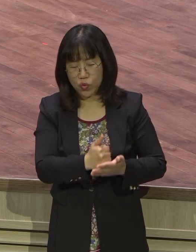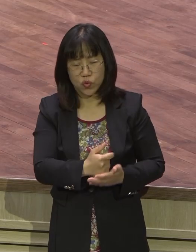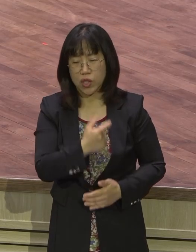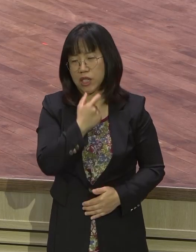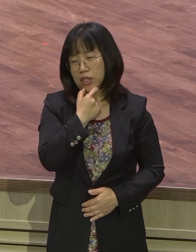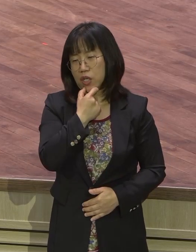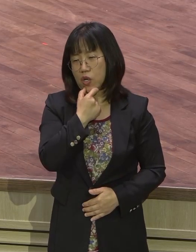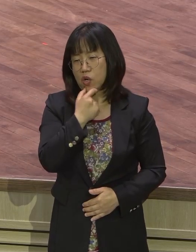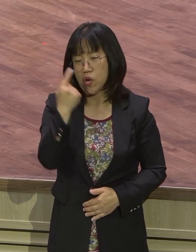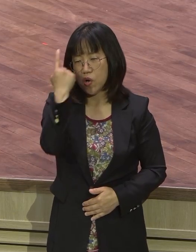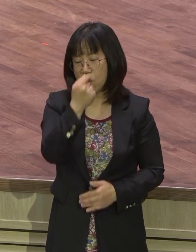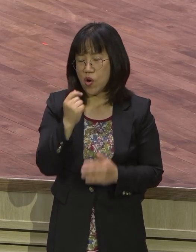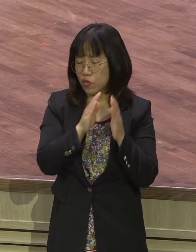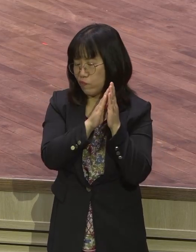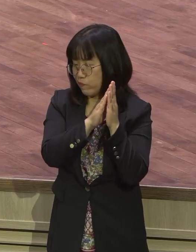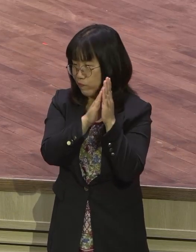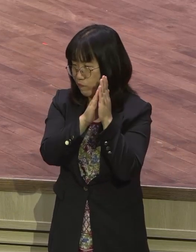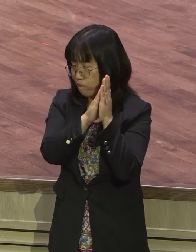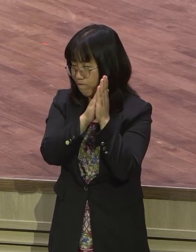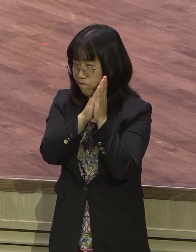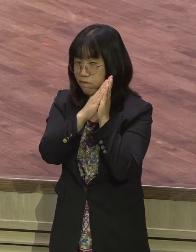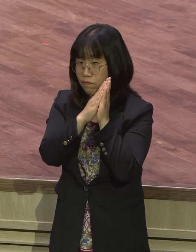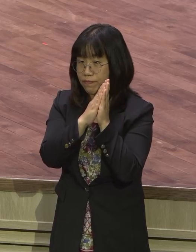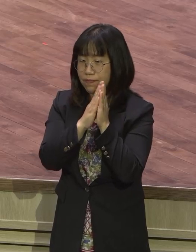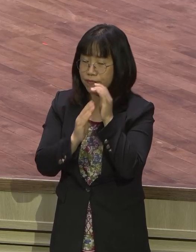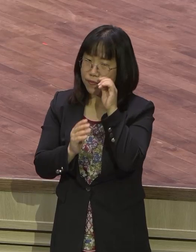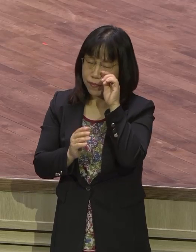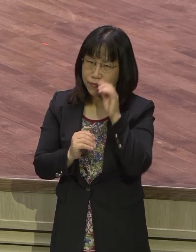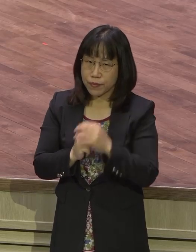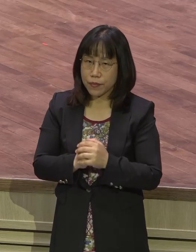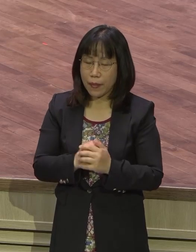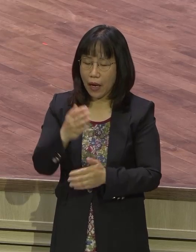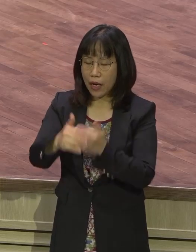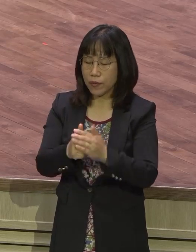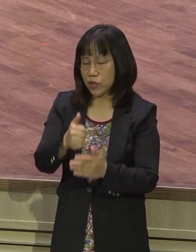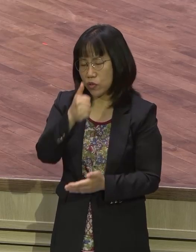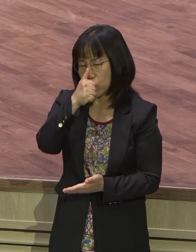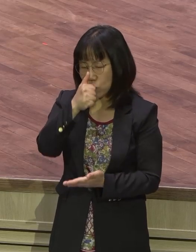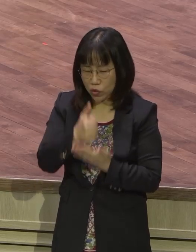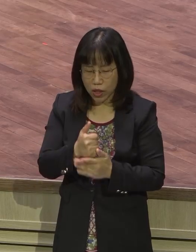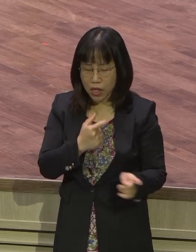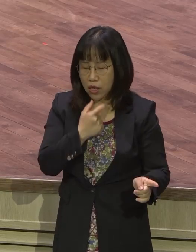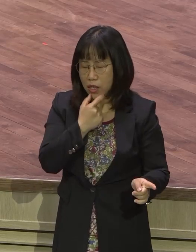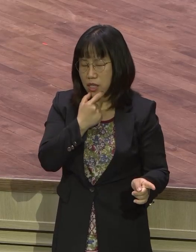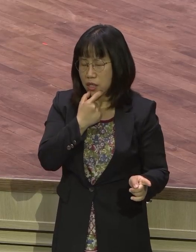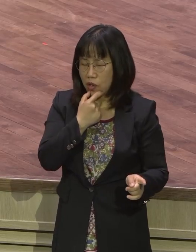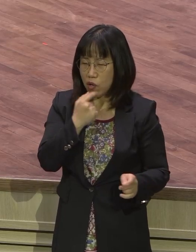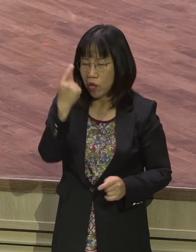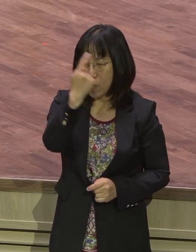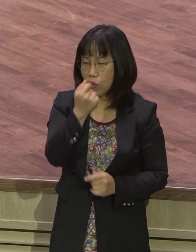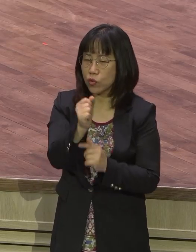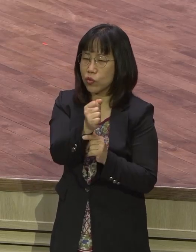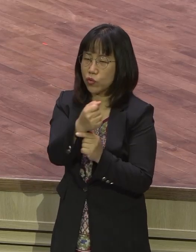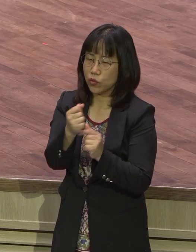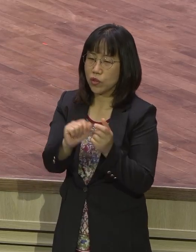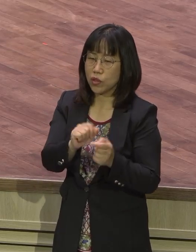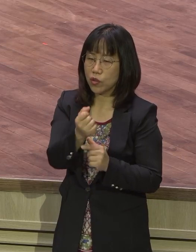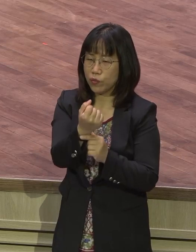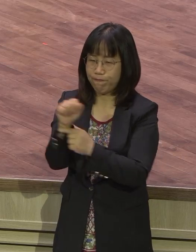죄를 아담이 범죄하니까 바로 하나님 떠나죠. 하나님은 죄를 싫어한다고 하나님과